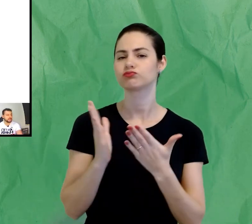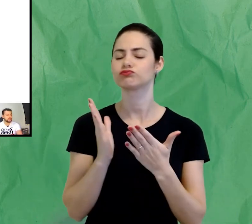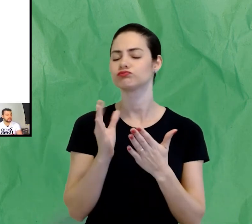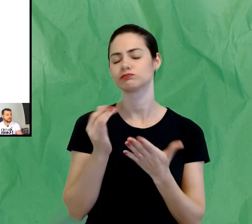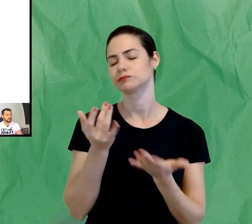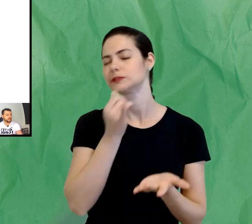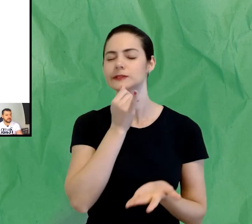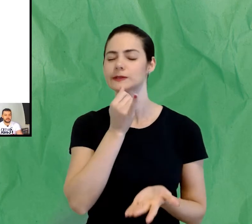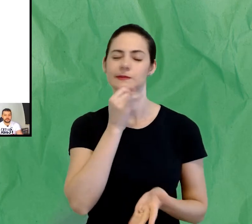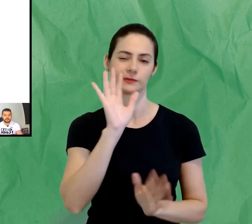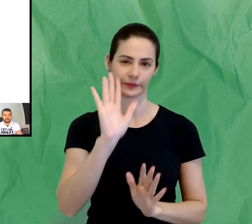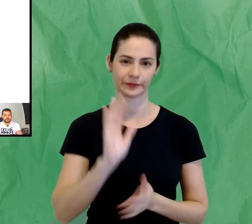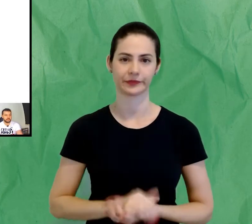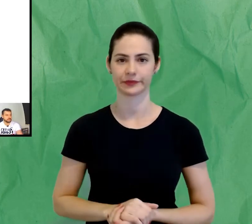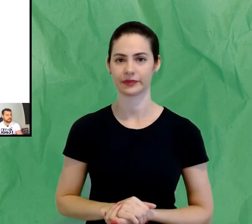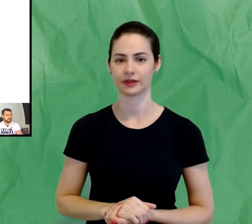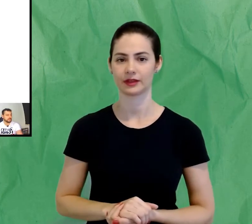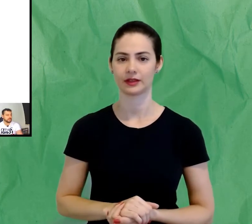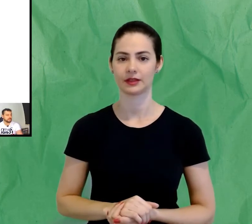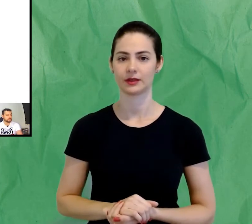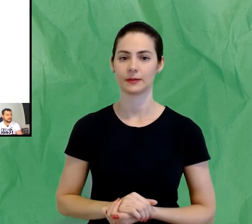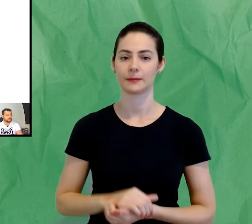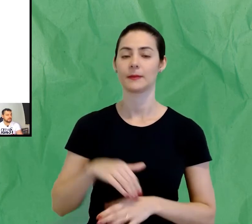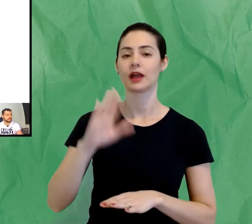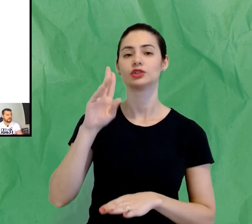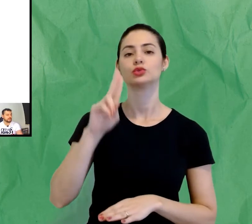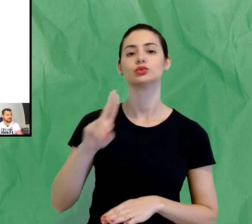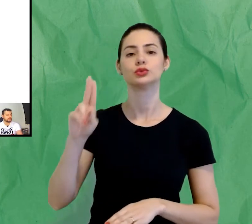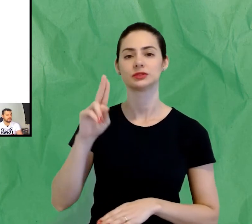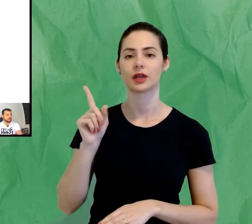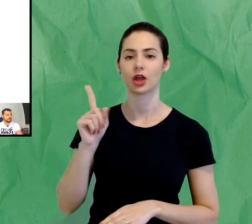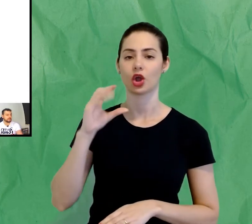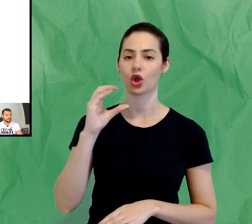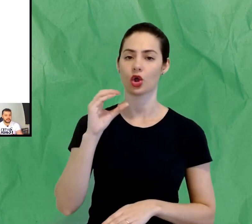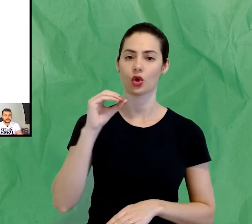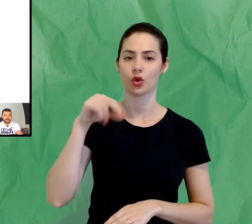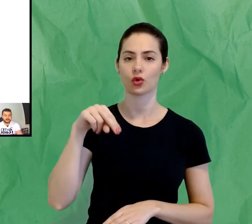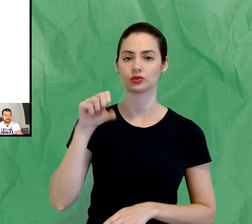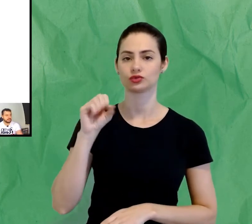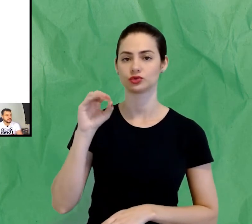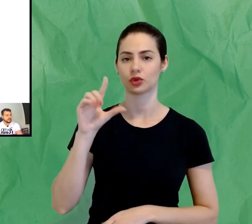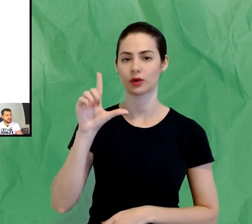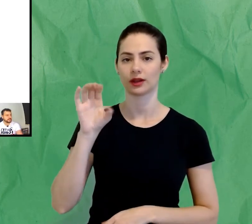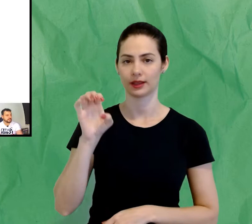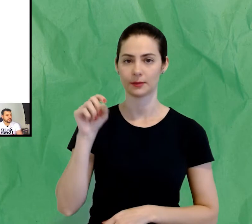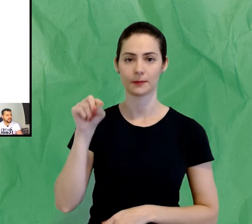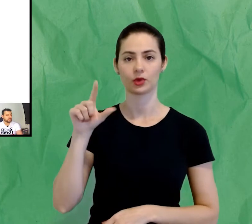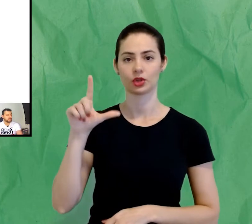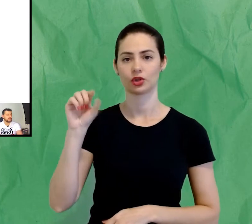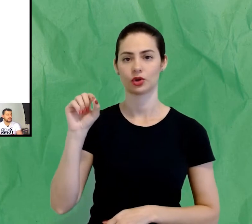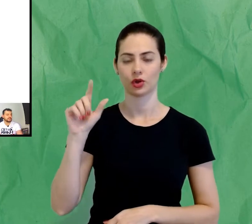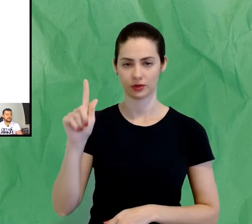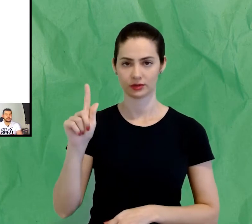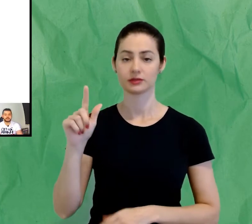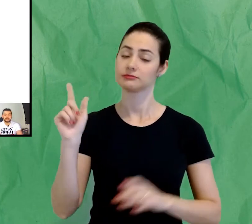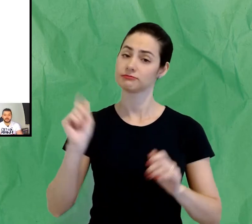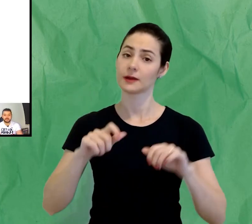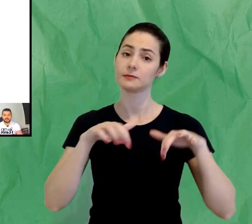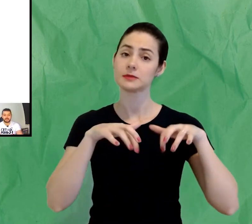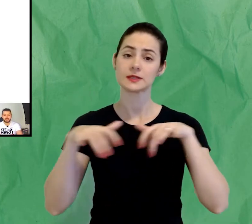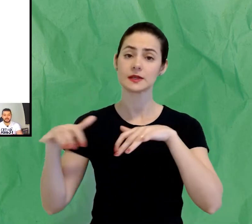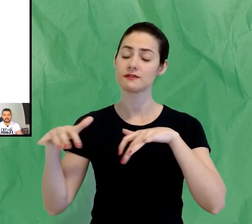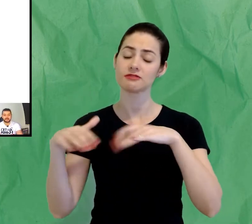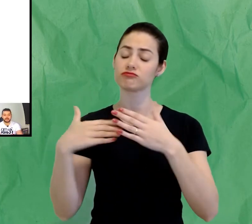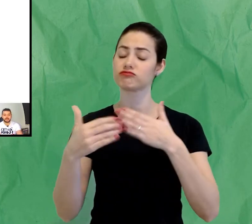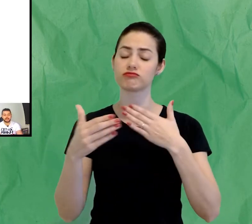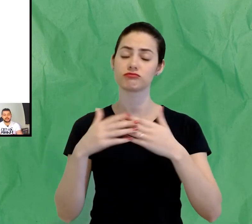Por exemplo, muito usado, o console.log, ele serve para que a gente consiga escrever uma mensagem